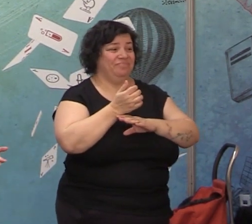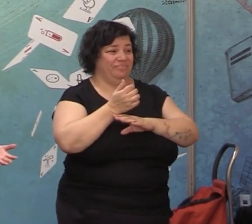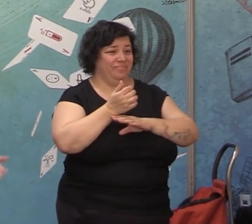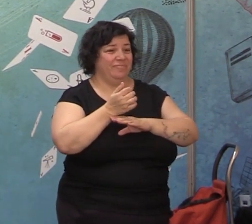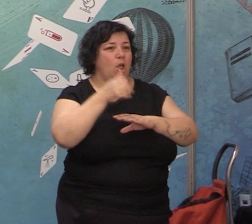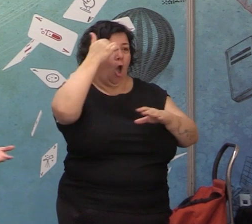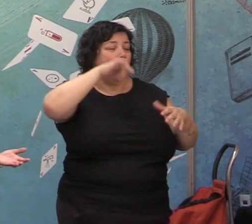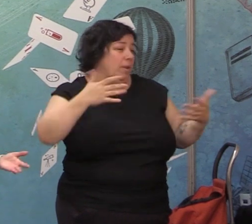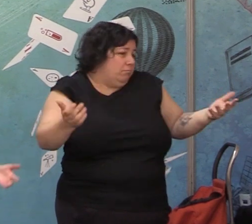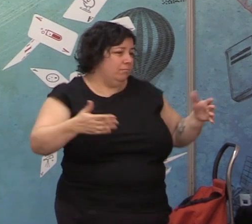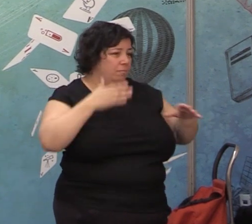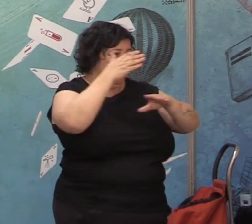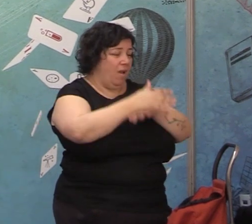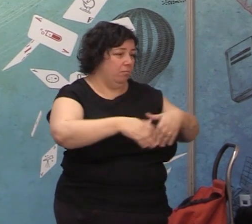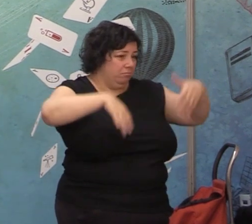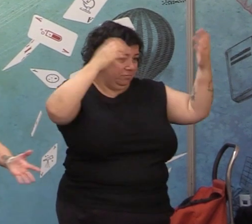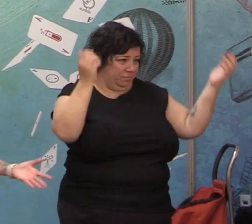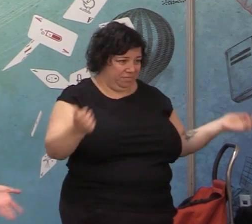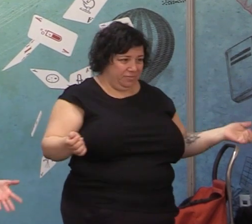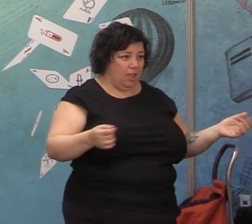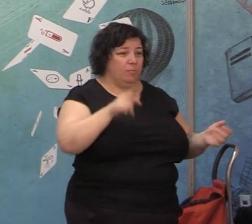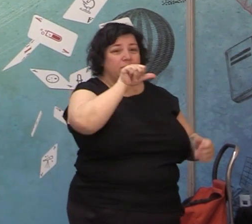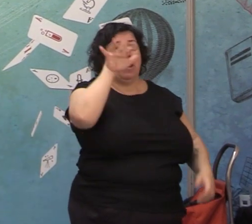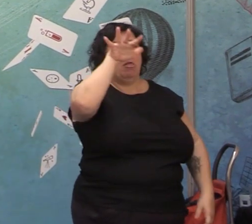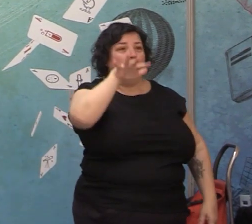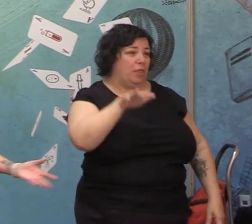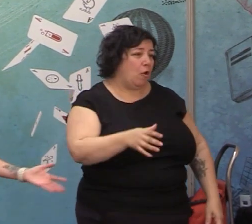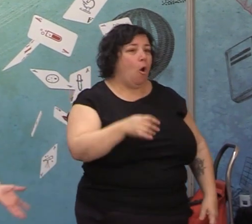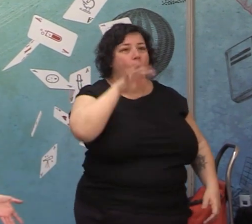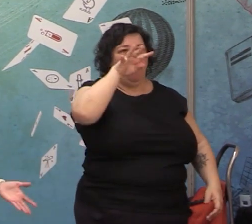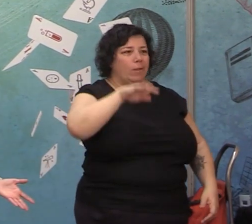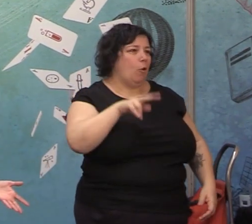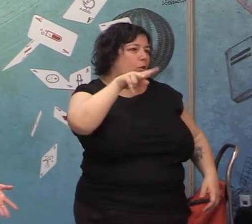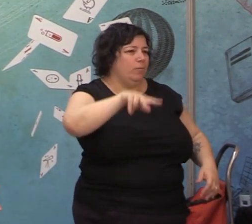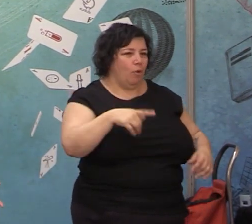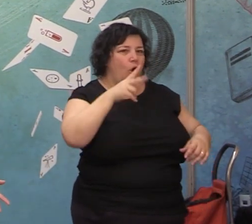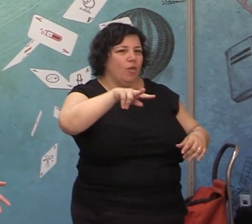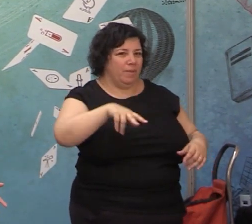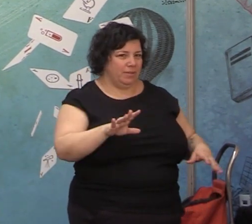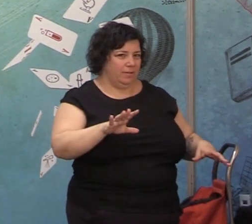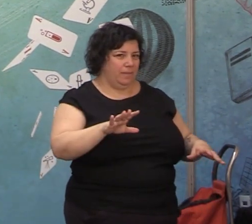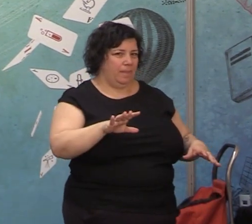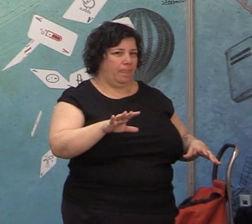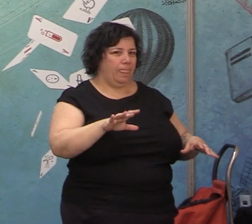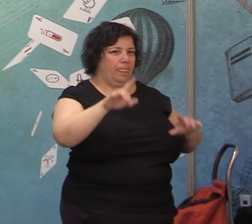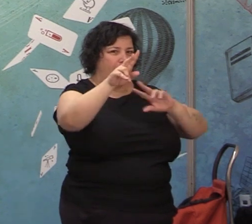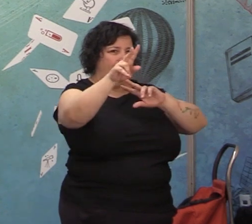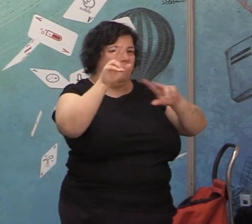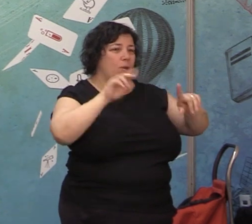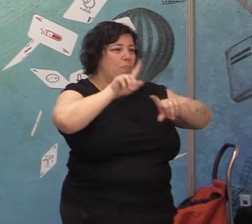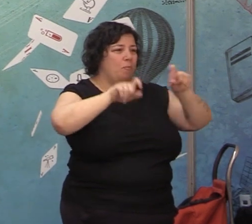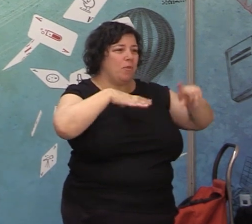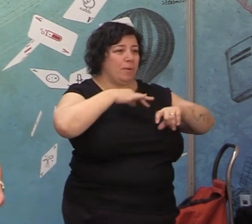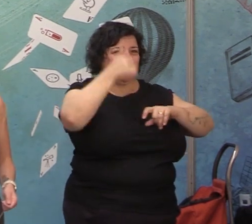Y los hombres pues van como si van 5 días a la semana, 2 meses, y no hay problema. Dígame.